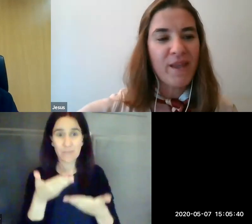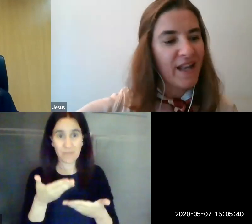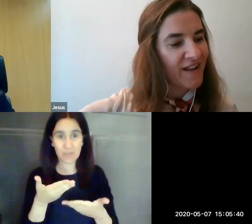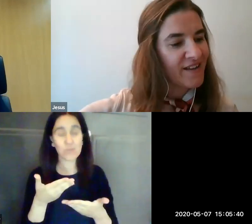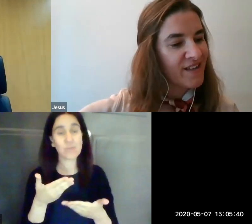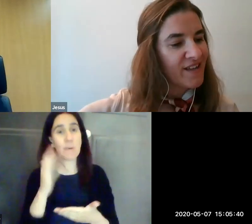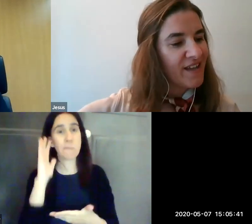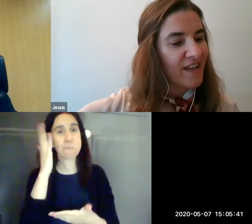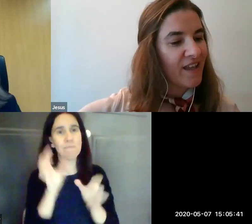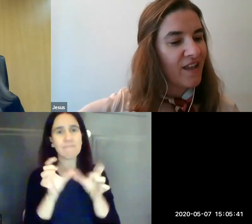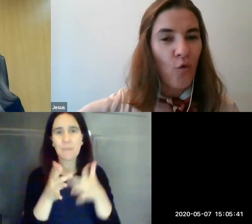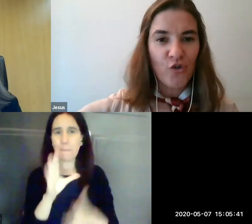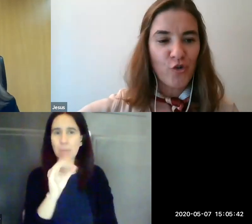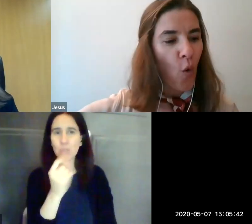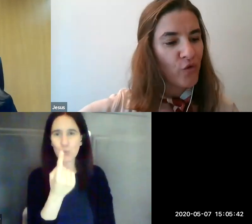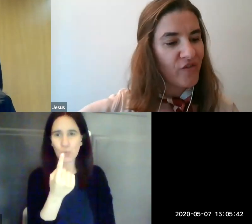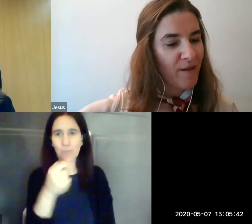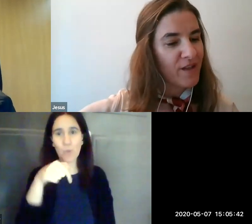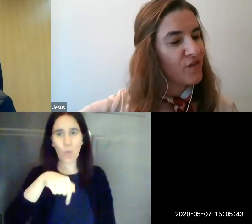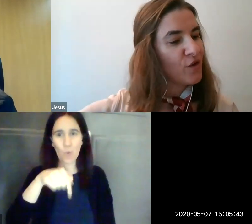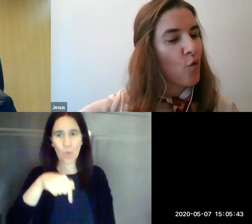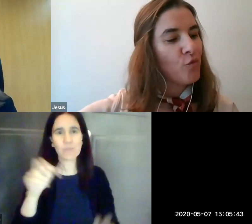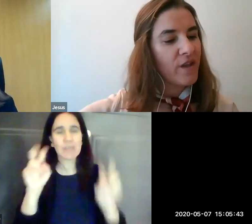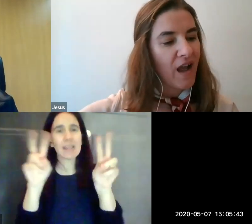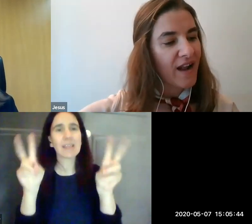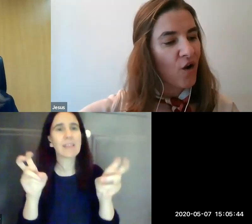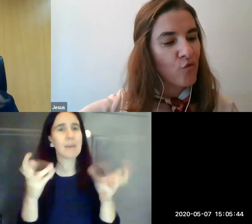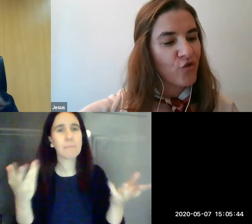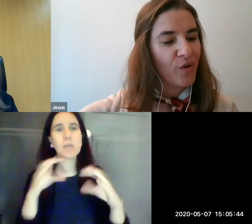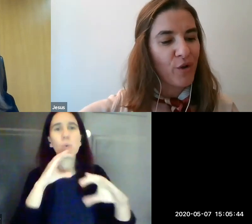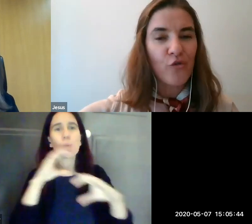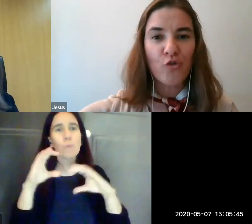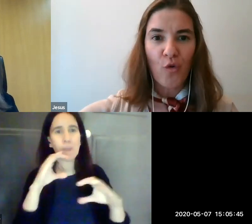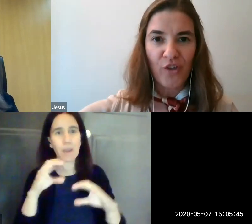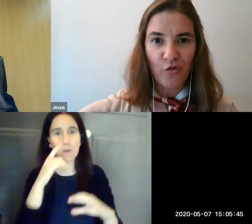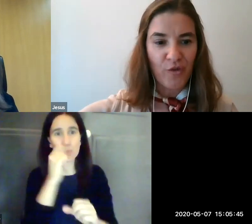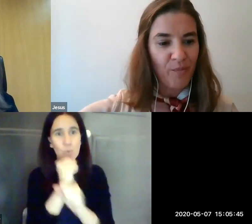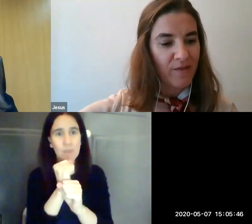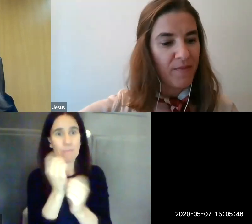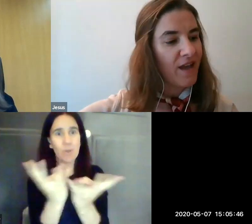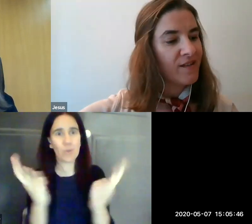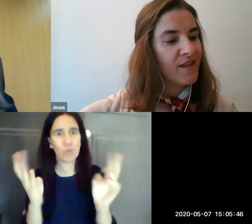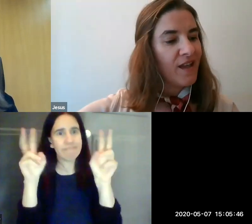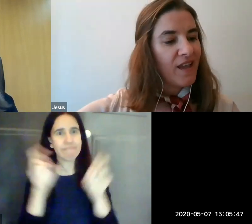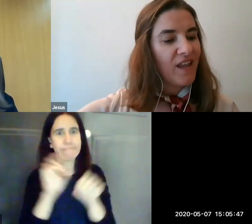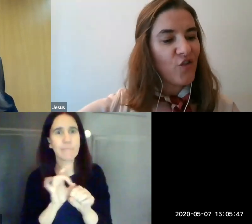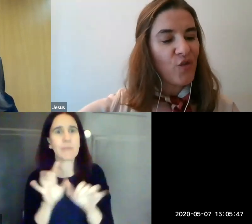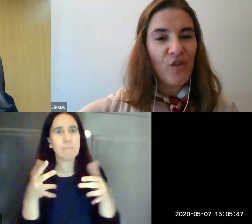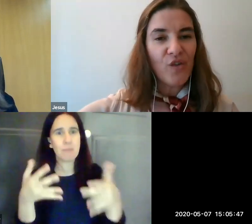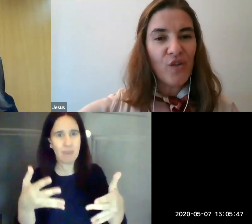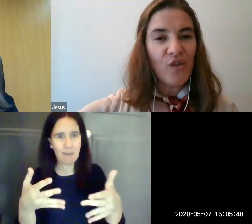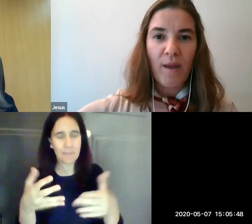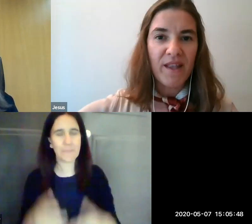um webinar. Hoje com o tema de comunicar com os trabalhadores no contexto da pandemia.